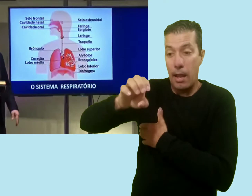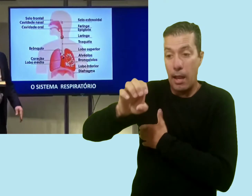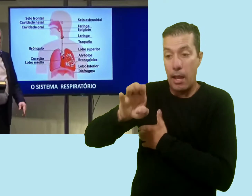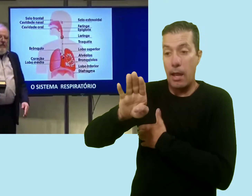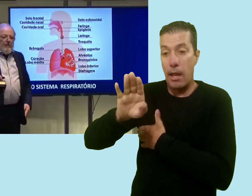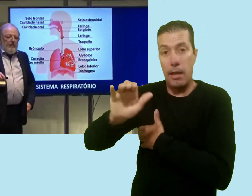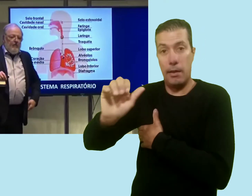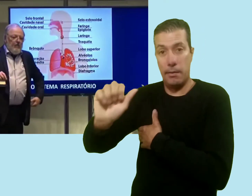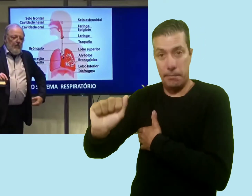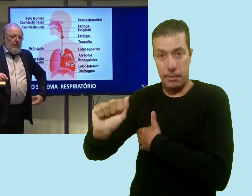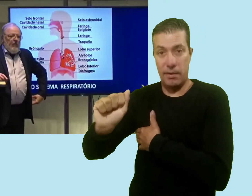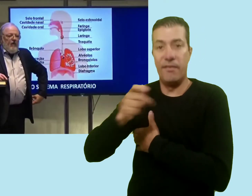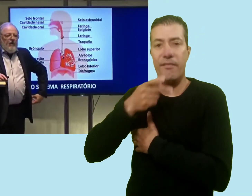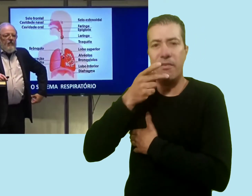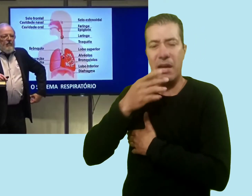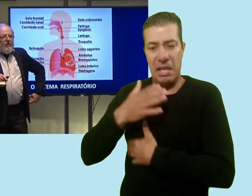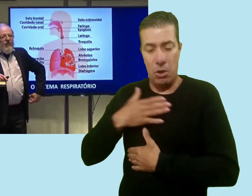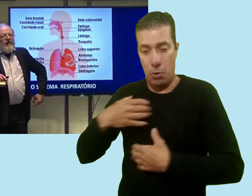ameba